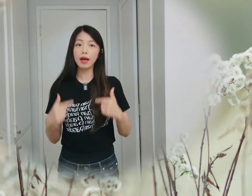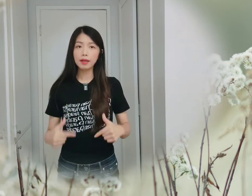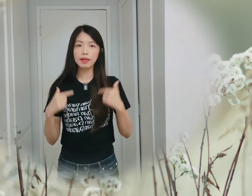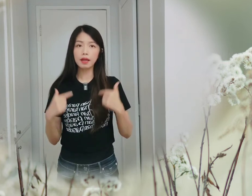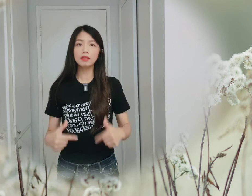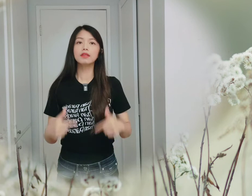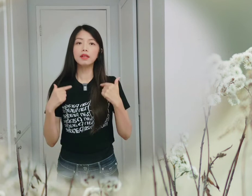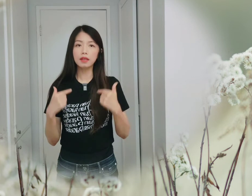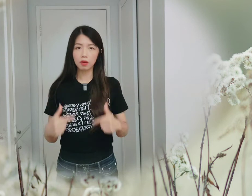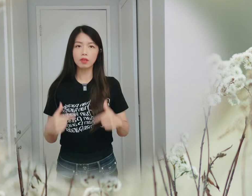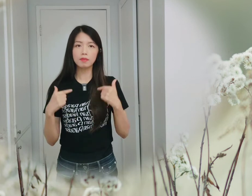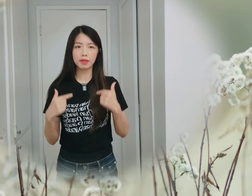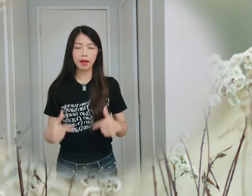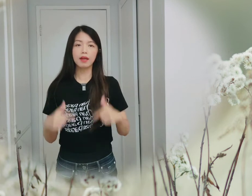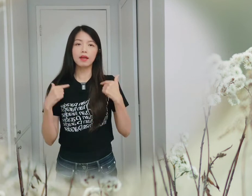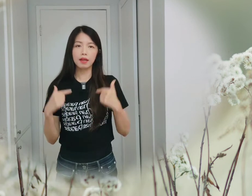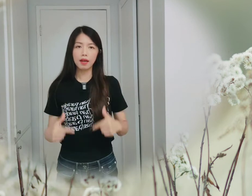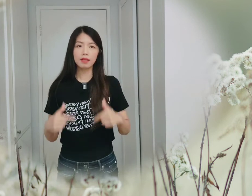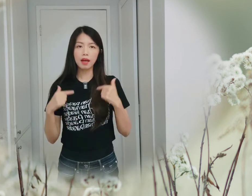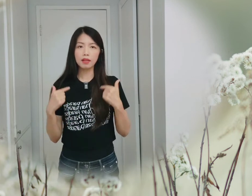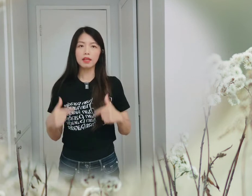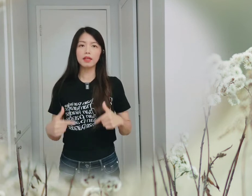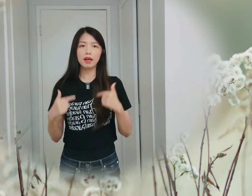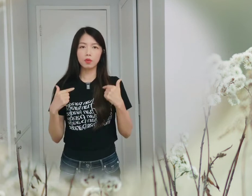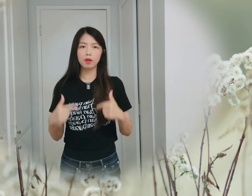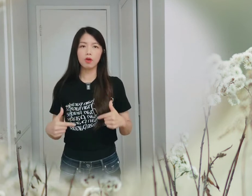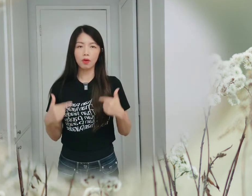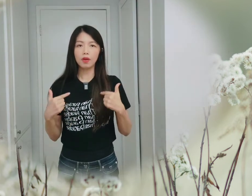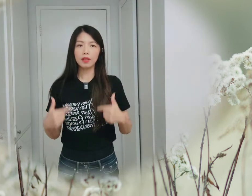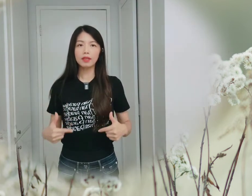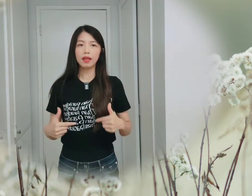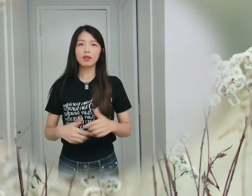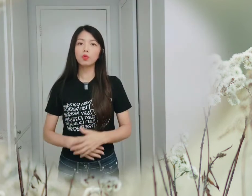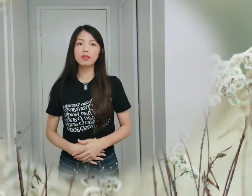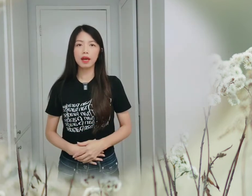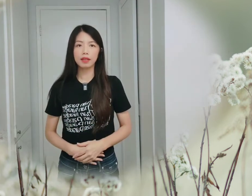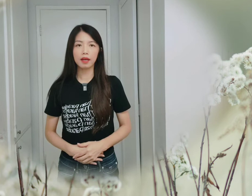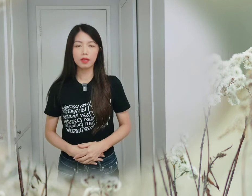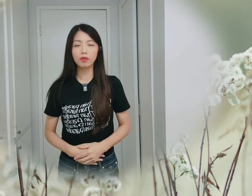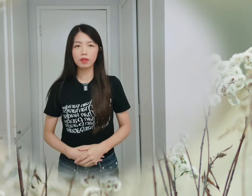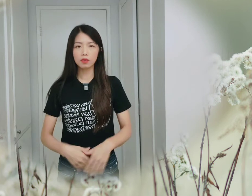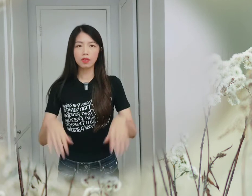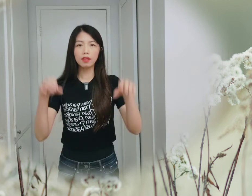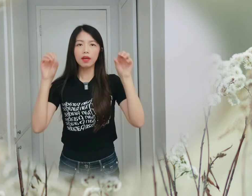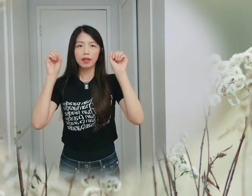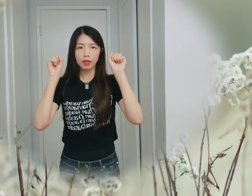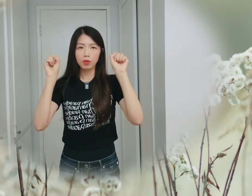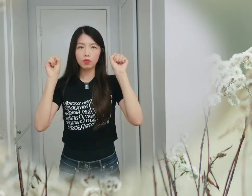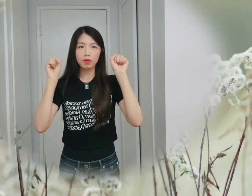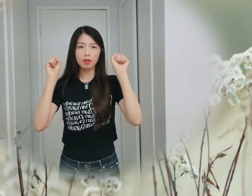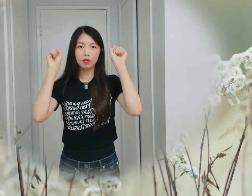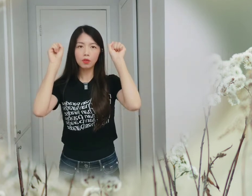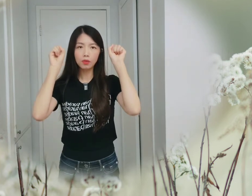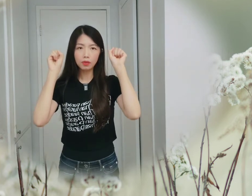주시면 항상 늘 이런 뜻입니다. 항상 있게 하소서, 있다, 존재하다 이런 뜻의 수어는